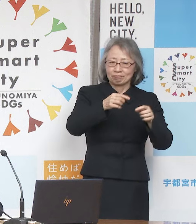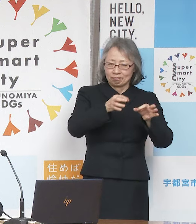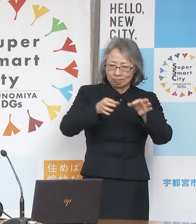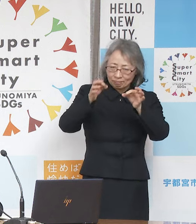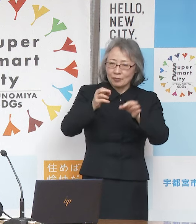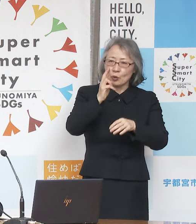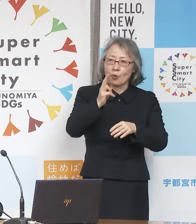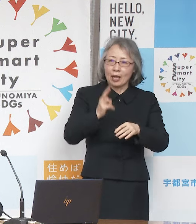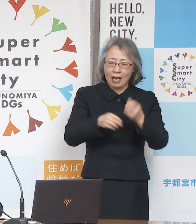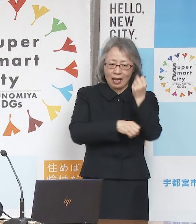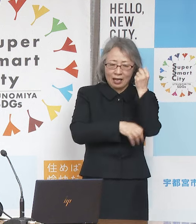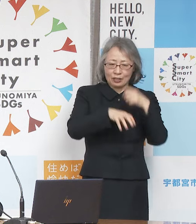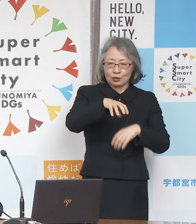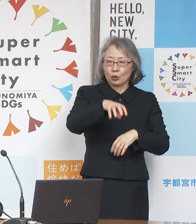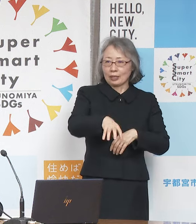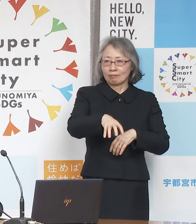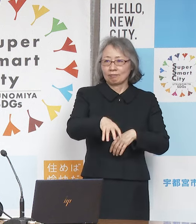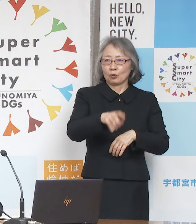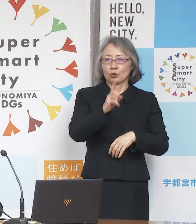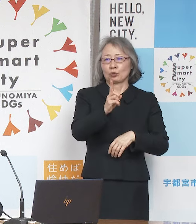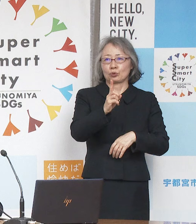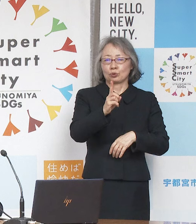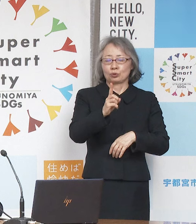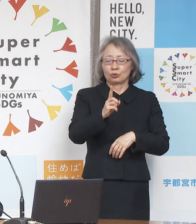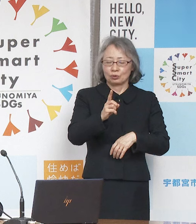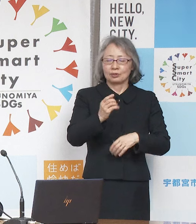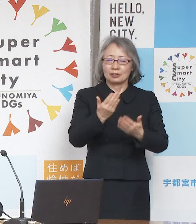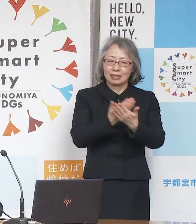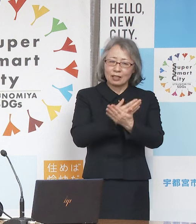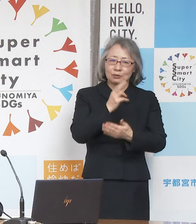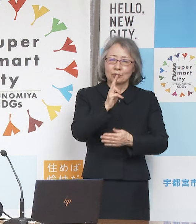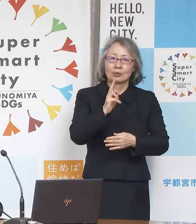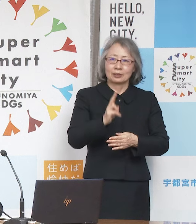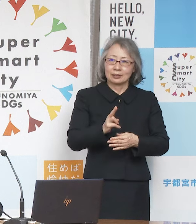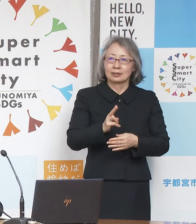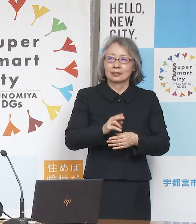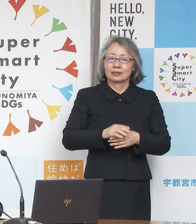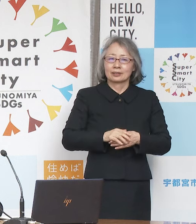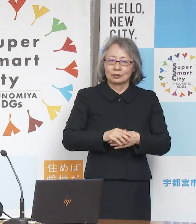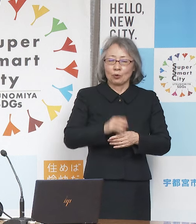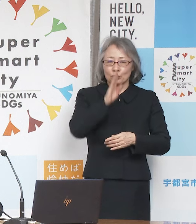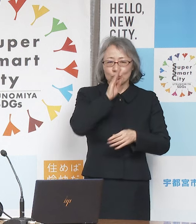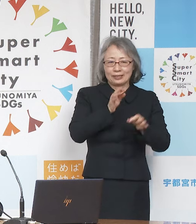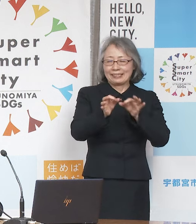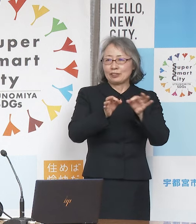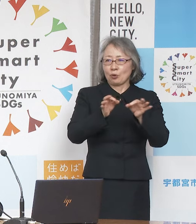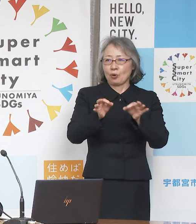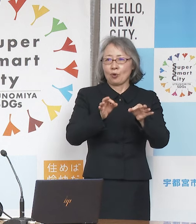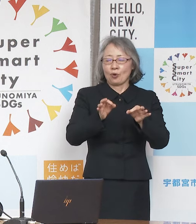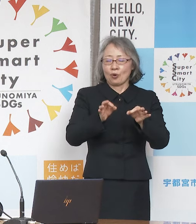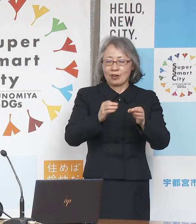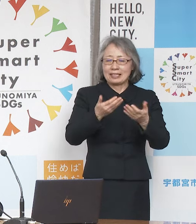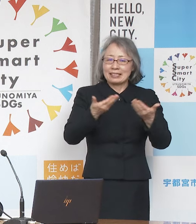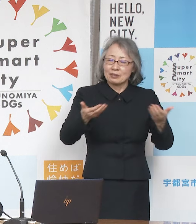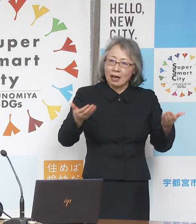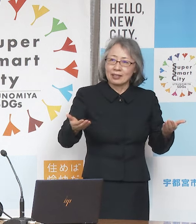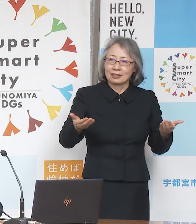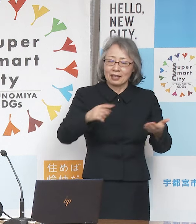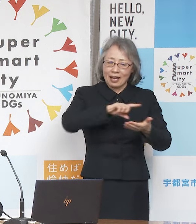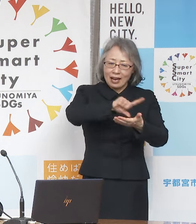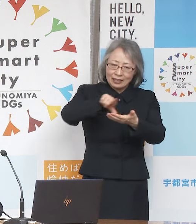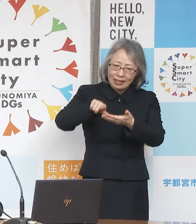え拠点にも拠点の1つにもなってもらえるようなまそういう市場にの賑い